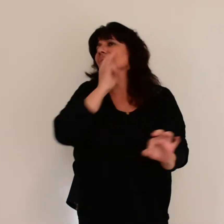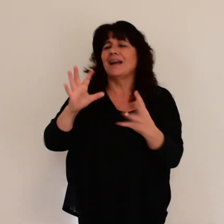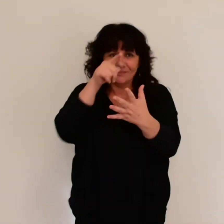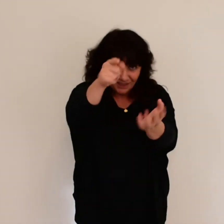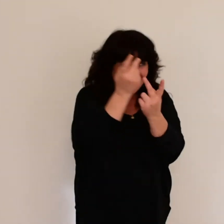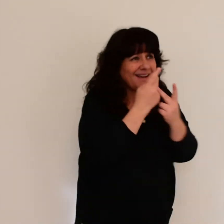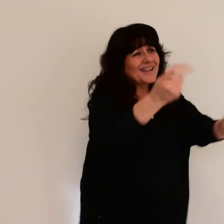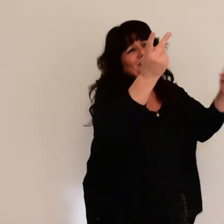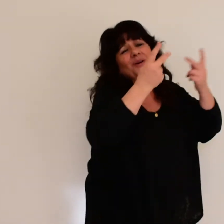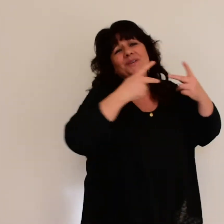Redites-le,